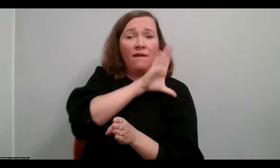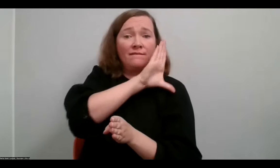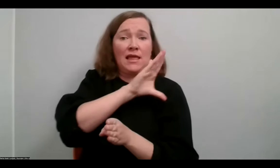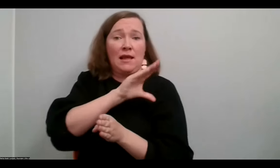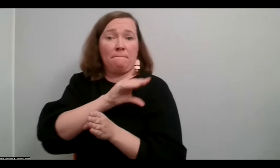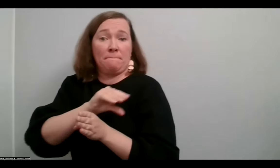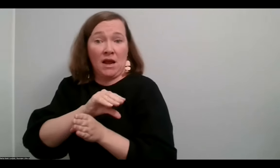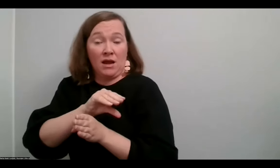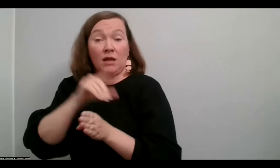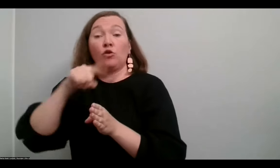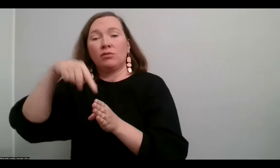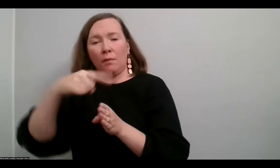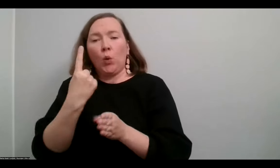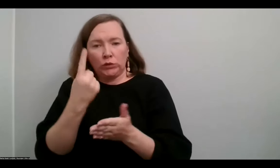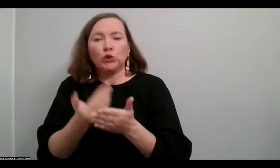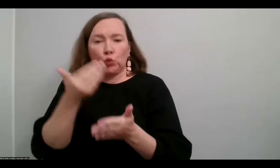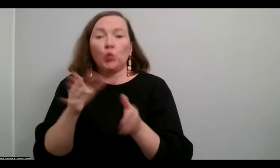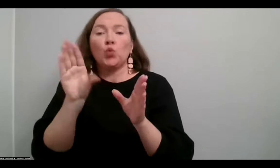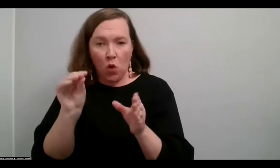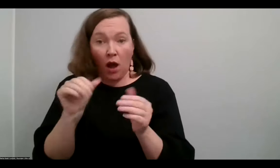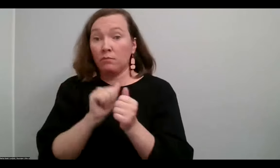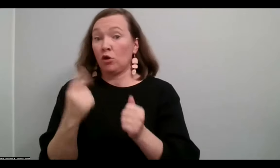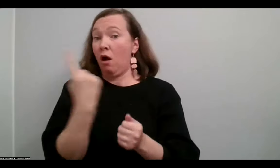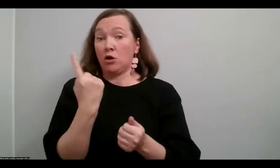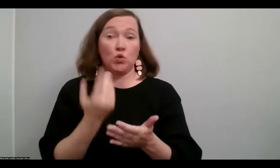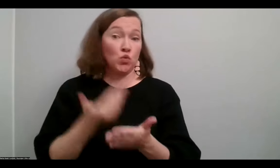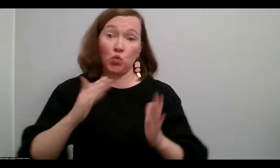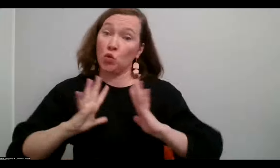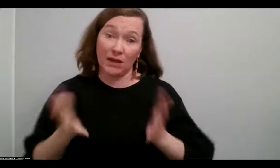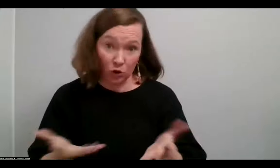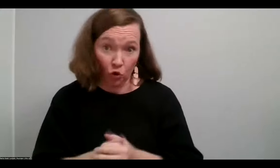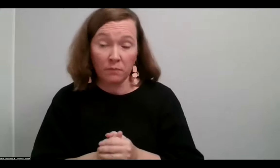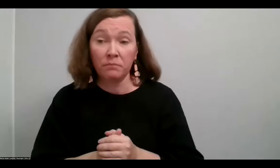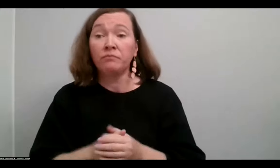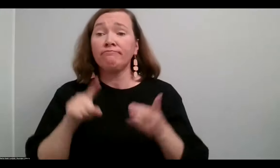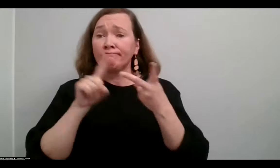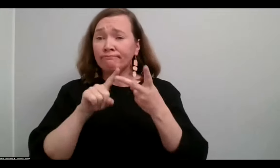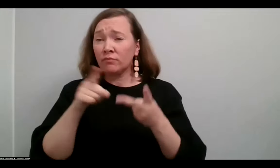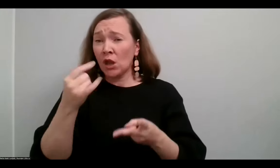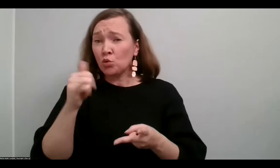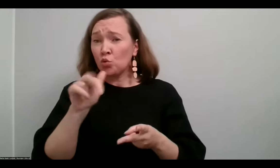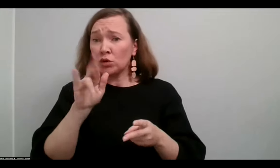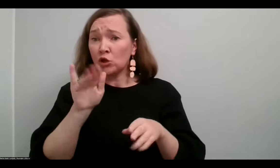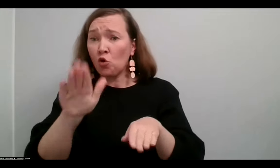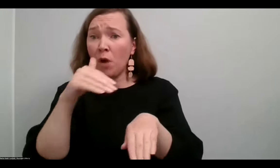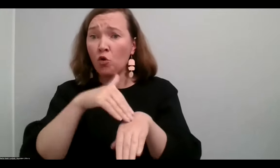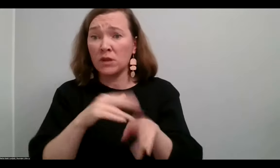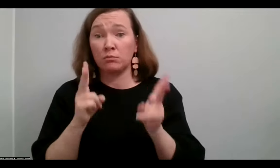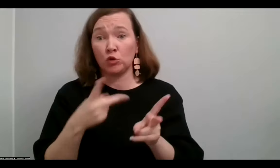jo aikaisemmin, ennen kuin näitä aukioloaikoja supistettiin. Eli se on totta kai yksi syy, mutta ei ainoa